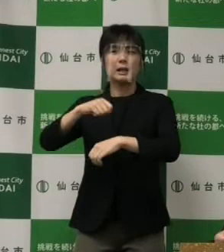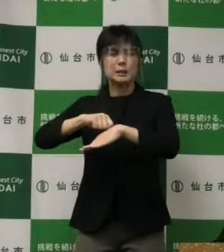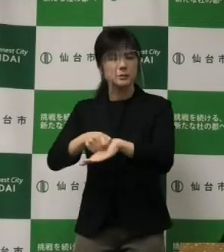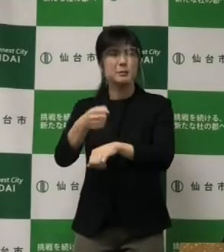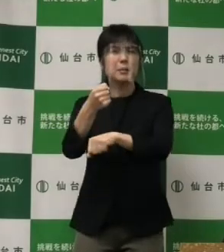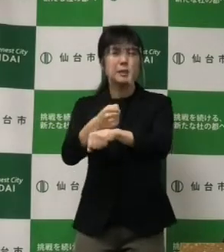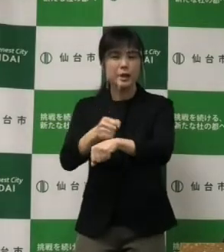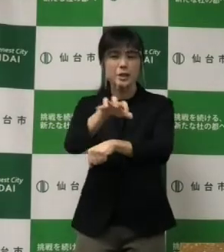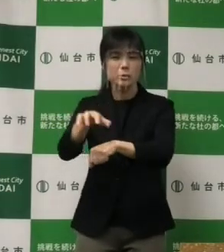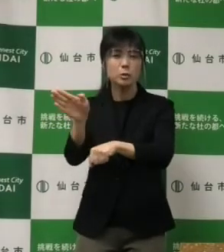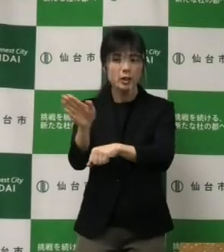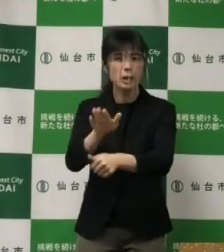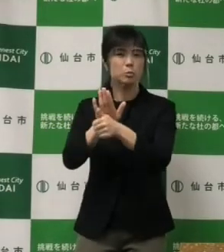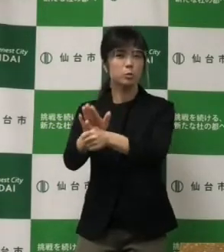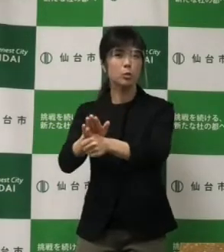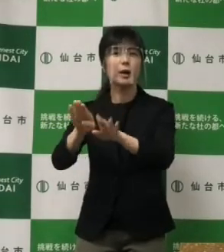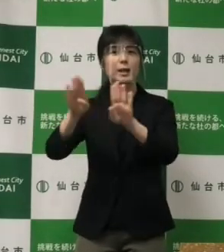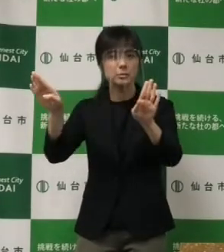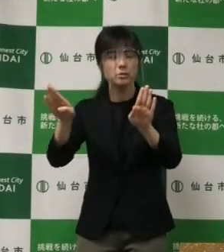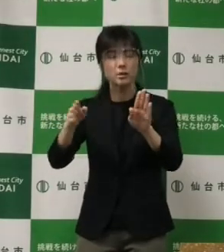なんだというそういう認識です。